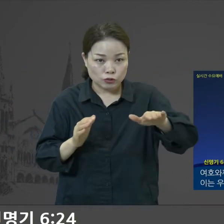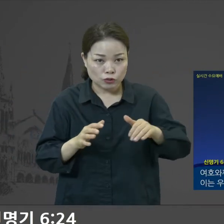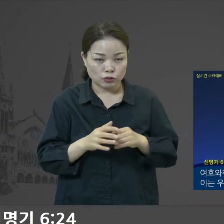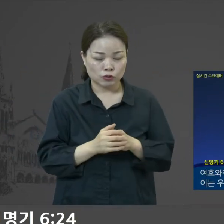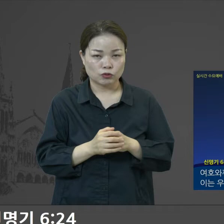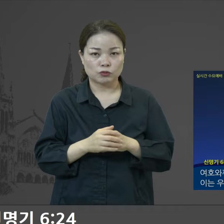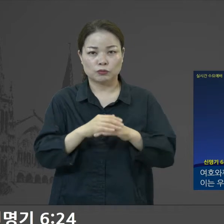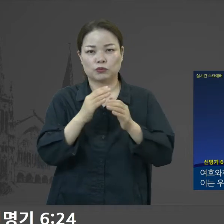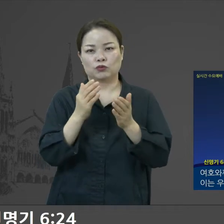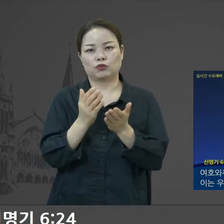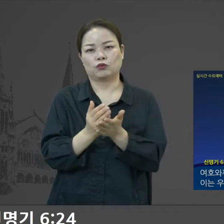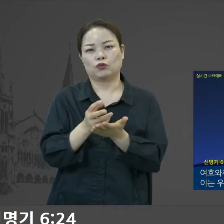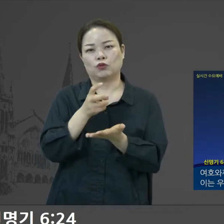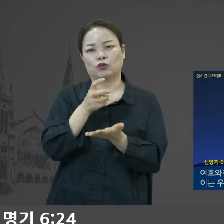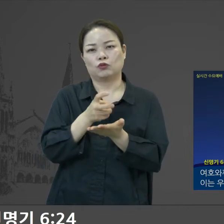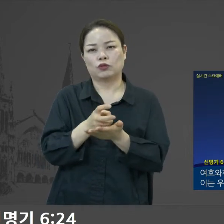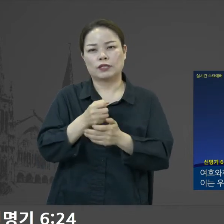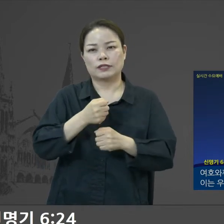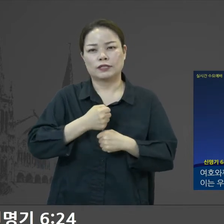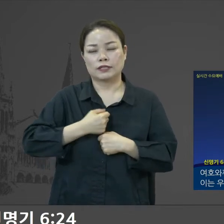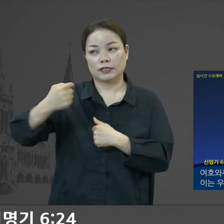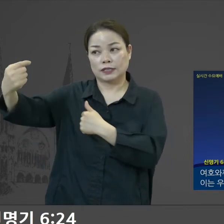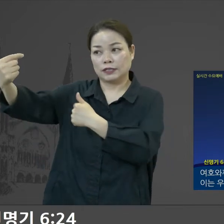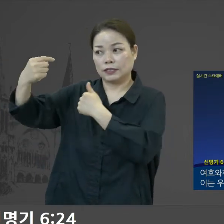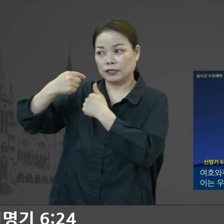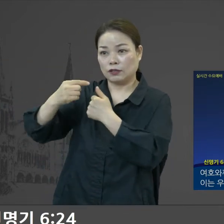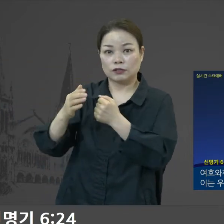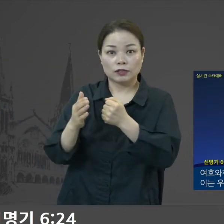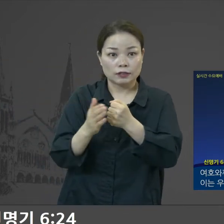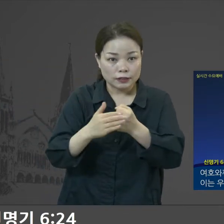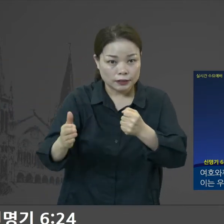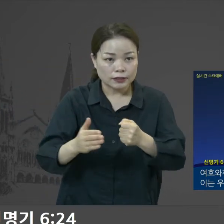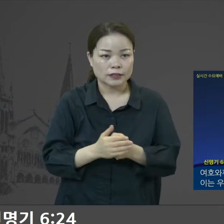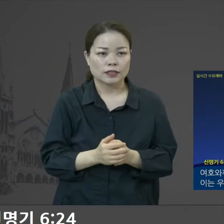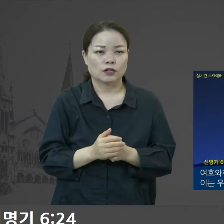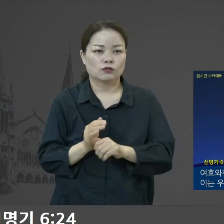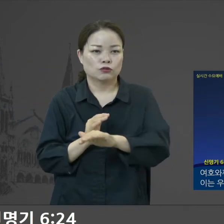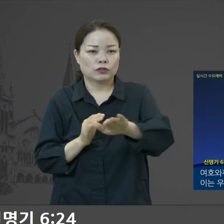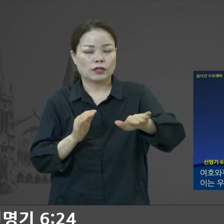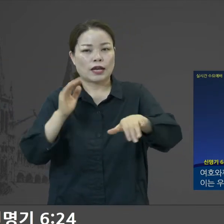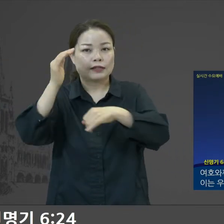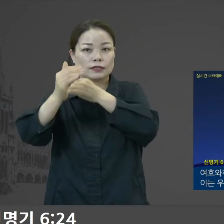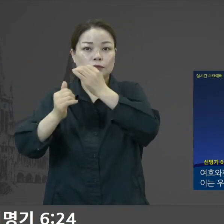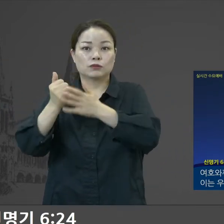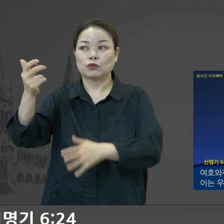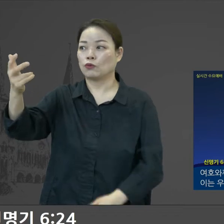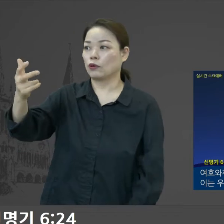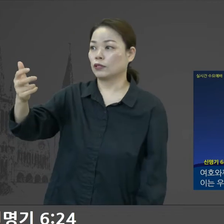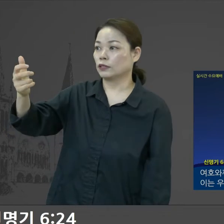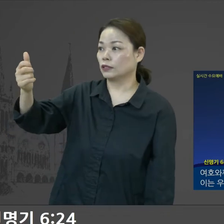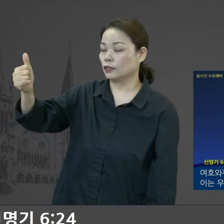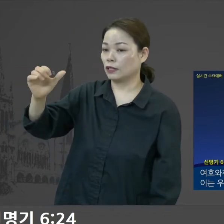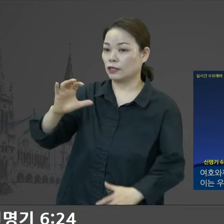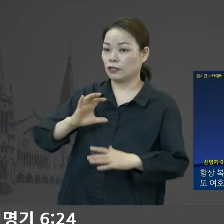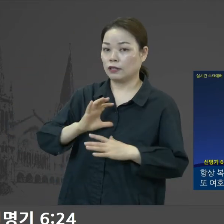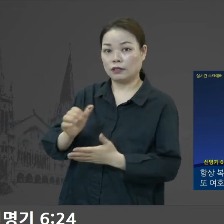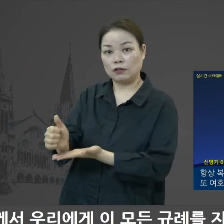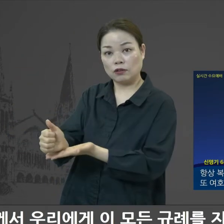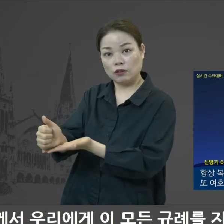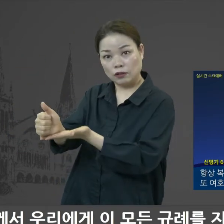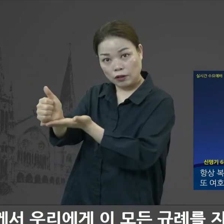우리에게 이 모든 규례를 지키라 명령하셨으니 이는 우리가 우리 하나님 여호와를